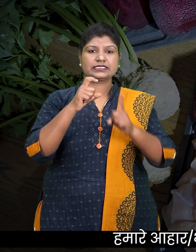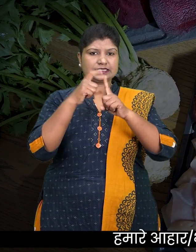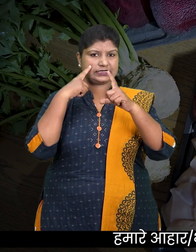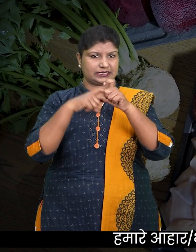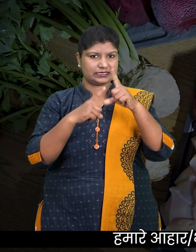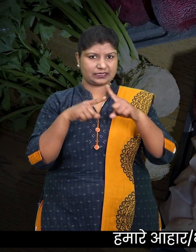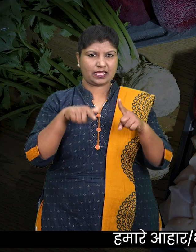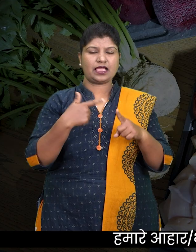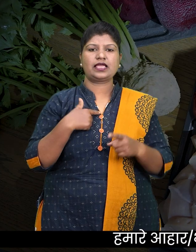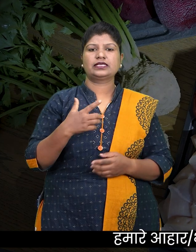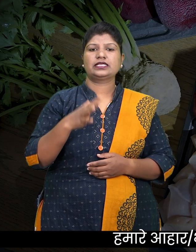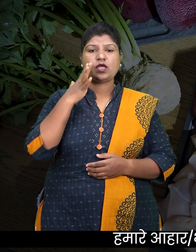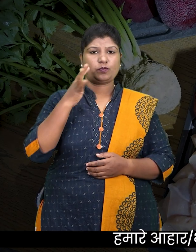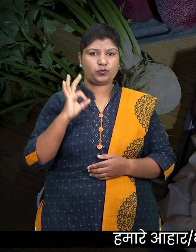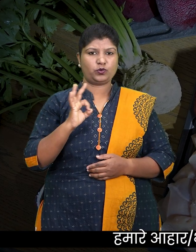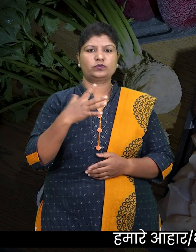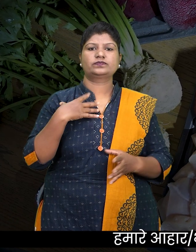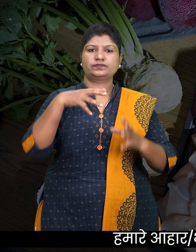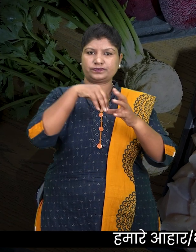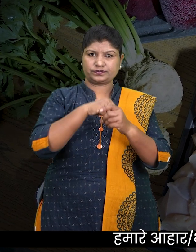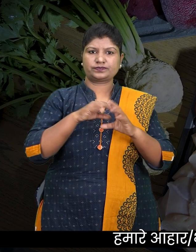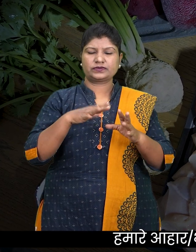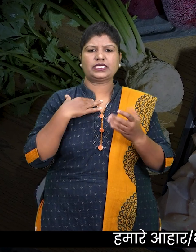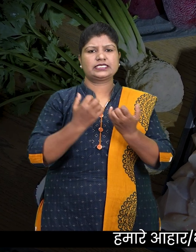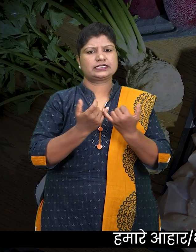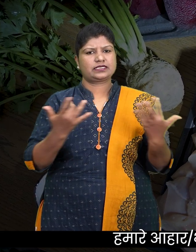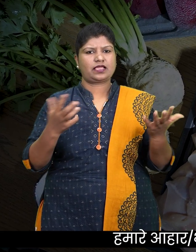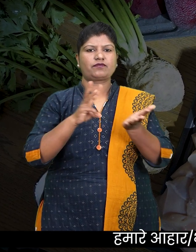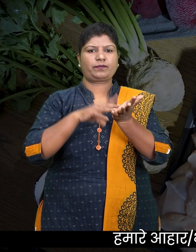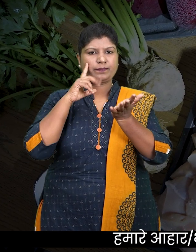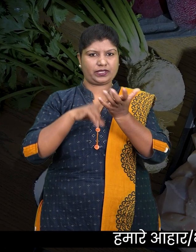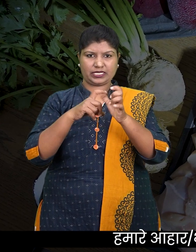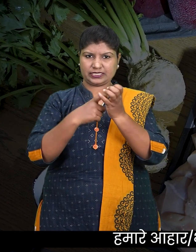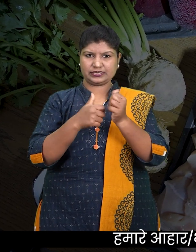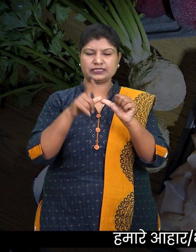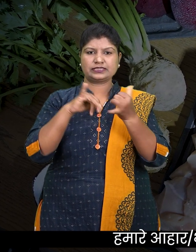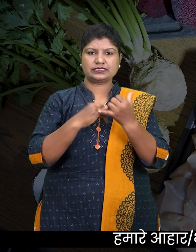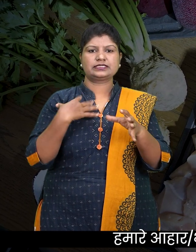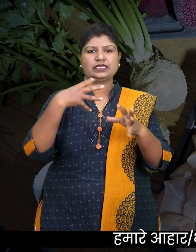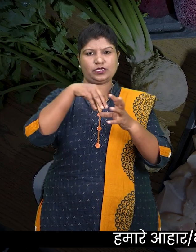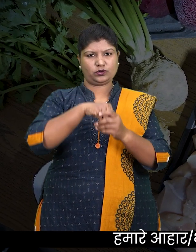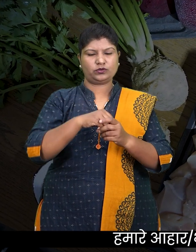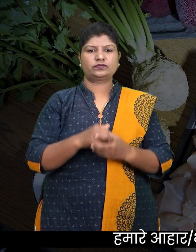हमारे आहार या भोजन में कई खनिजों का होना बहुत जरूरी है,